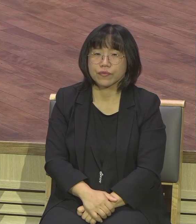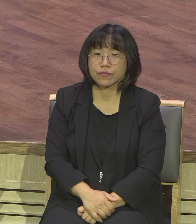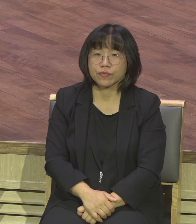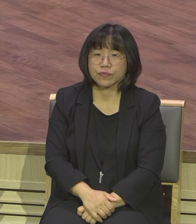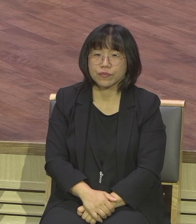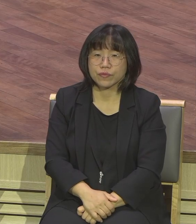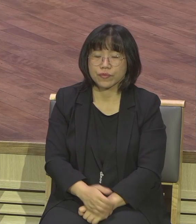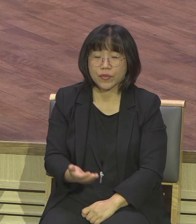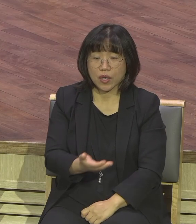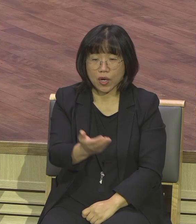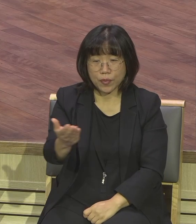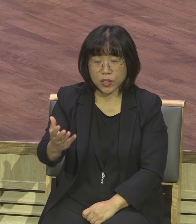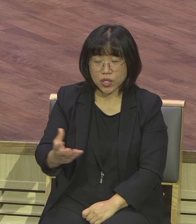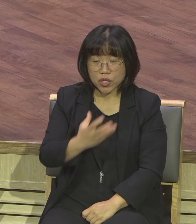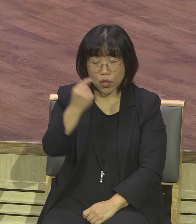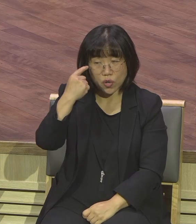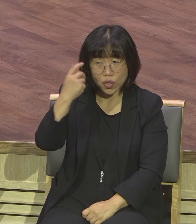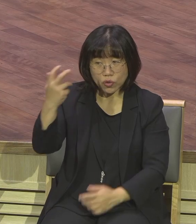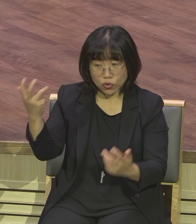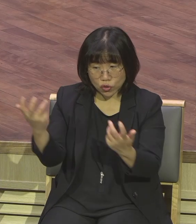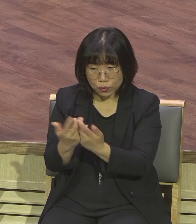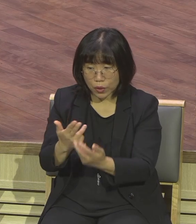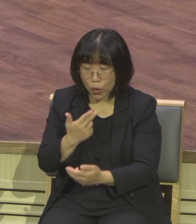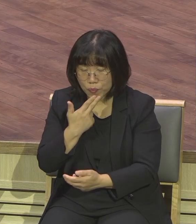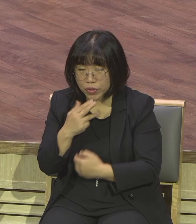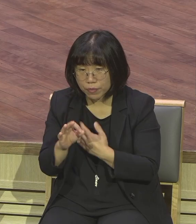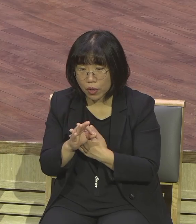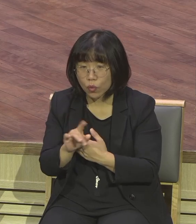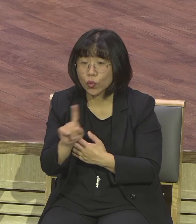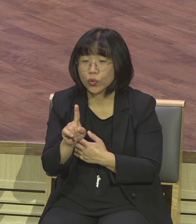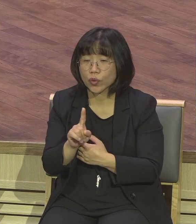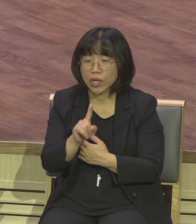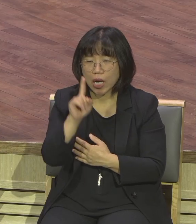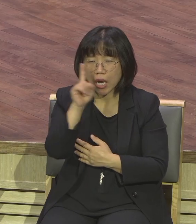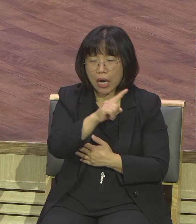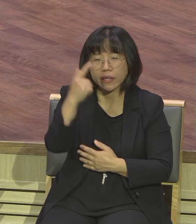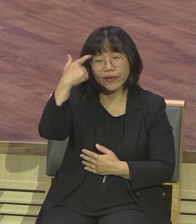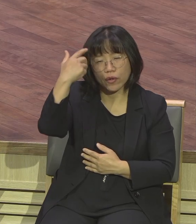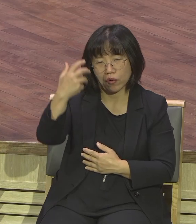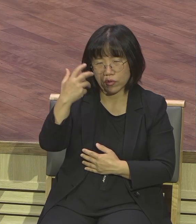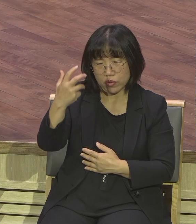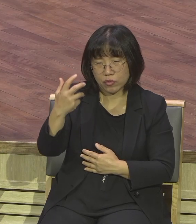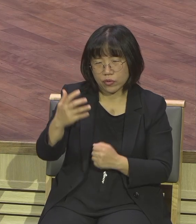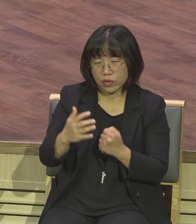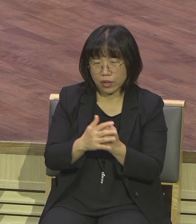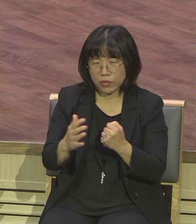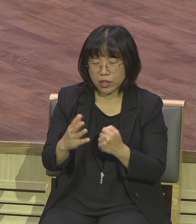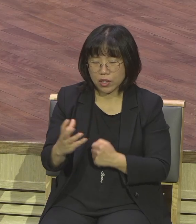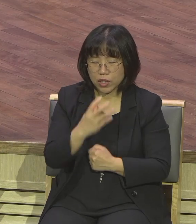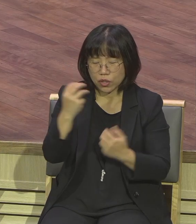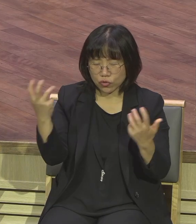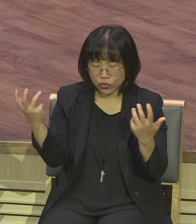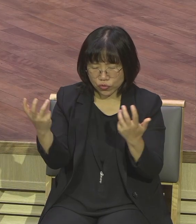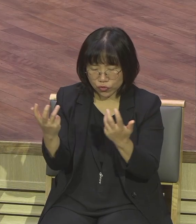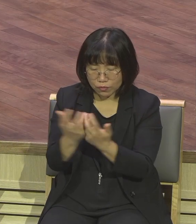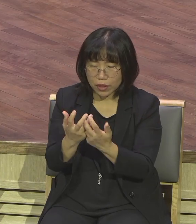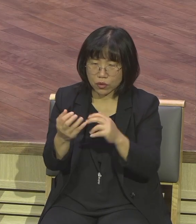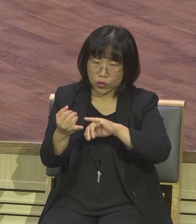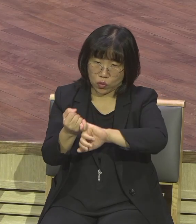성령 충만 아니면 악령 충만이고 성령 충만 아니면 인도를 못 받아요. 성령 충만 받아야 돼요. 그래야 하나님 성령 충만